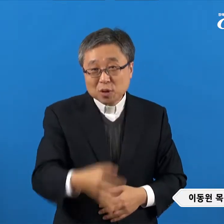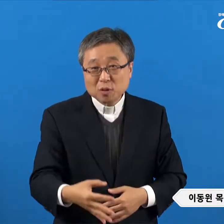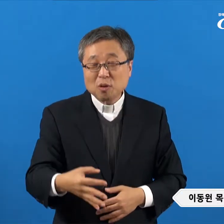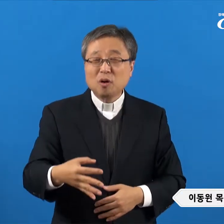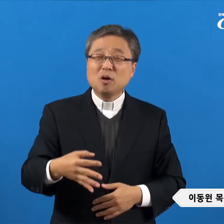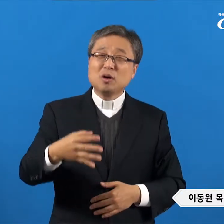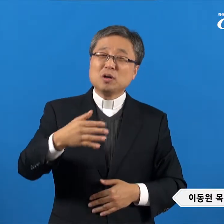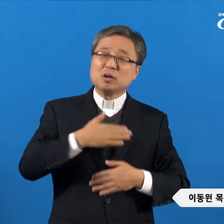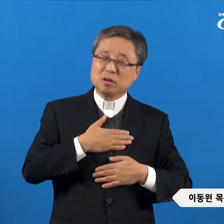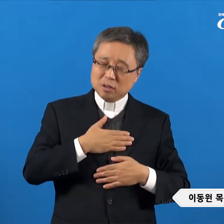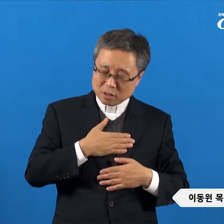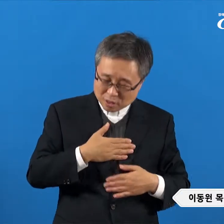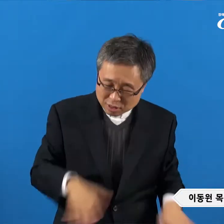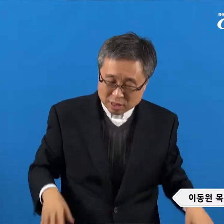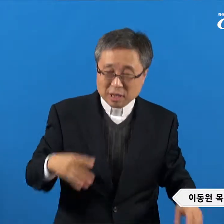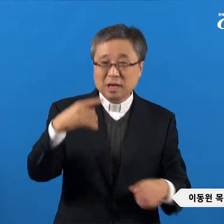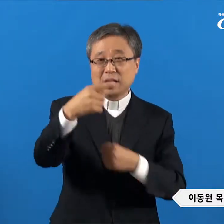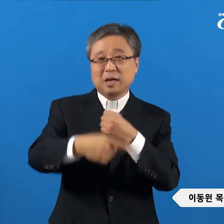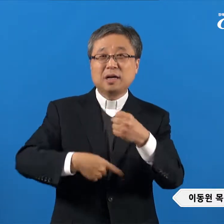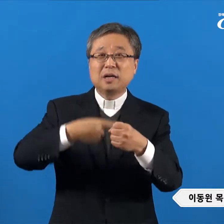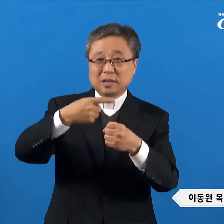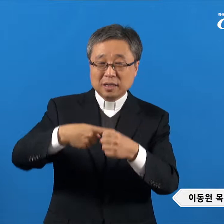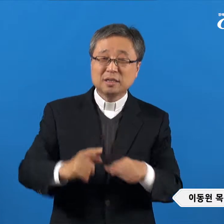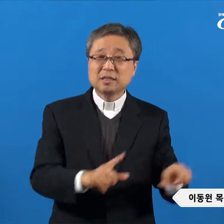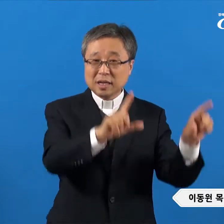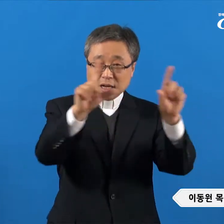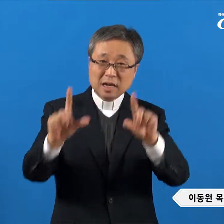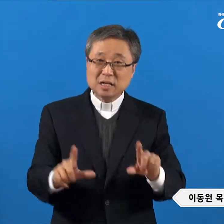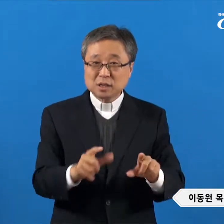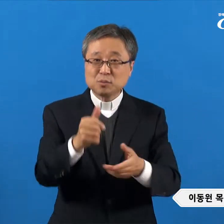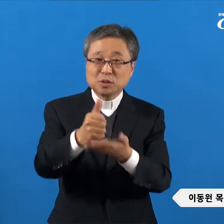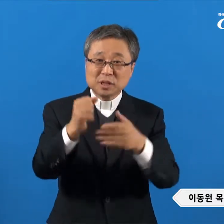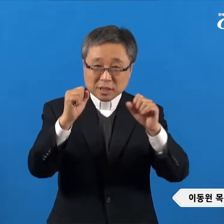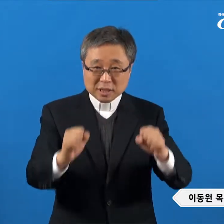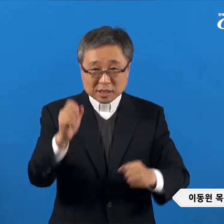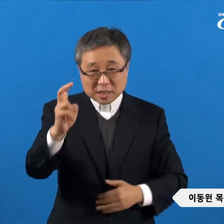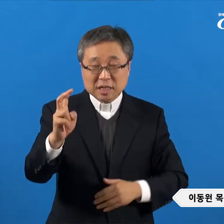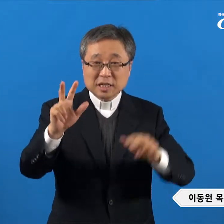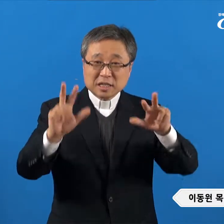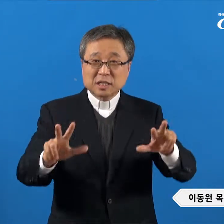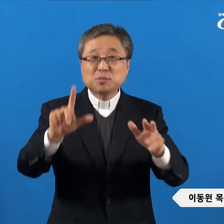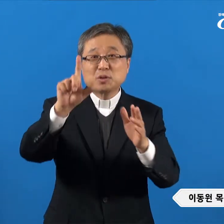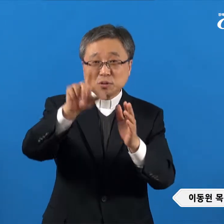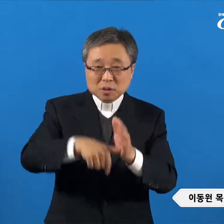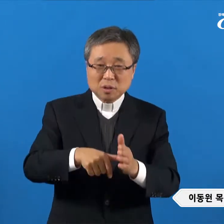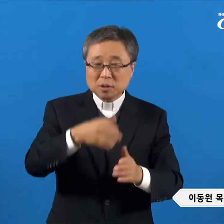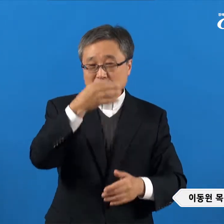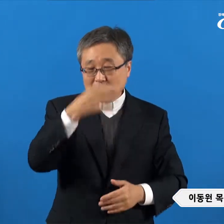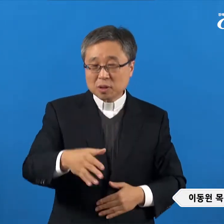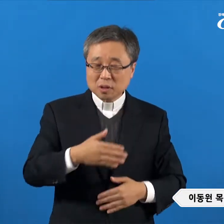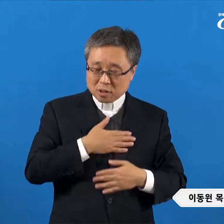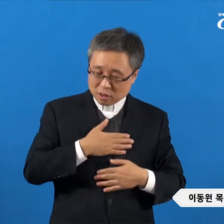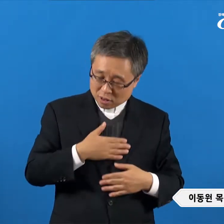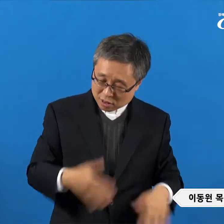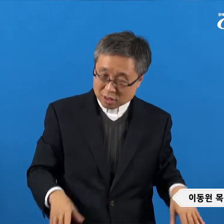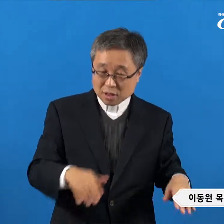지친 한 해를 보내신 분이 있을 거예요. 아니, 지금 이 순간이 힘들고 지친 인생의